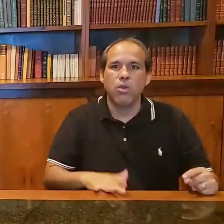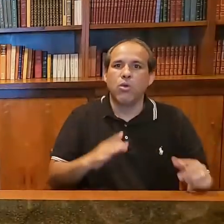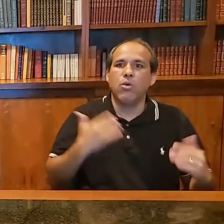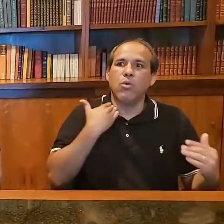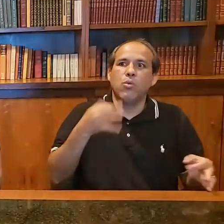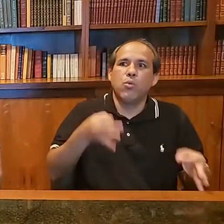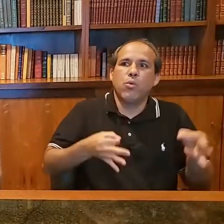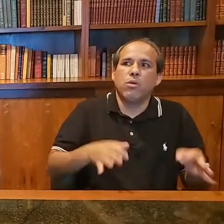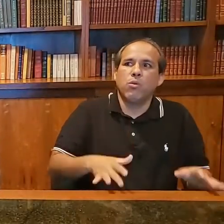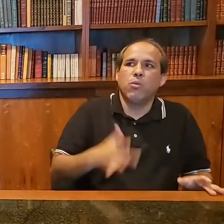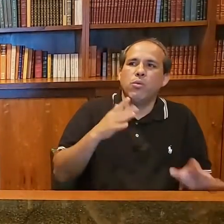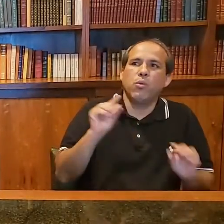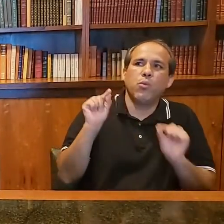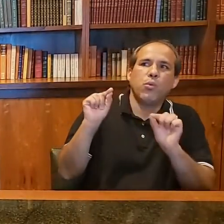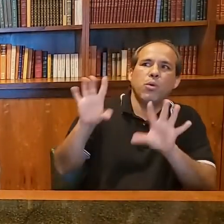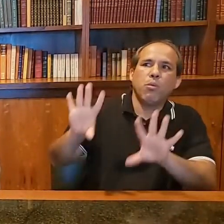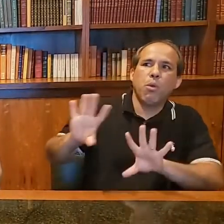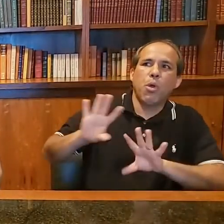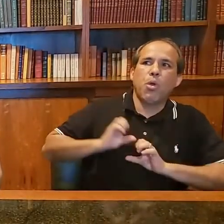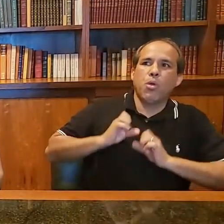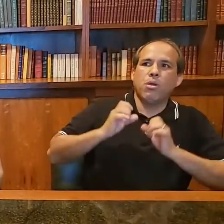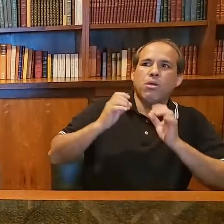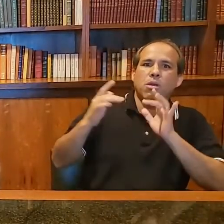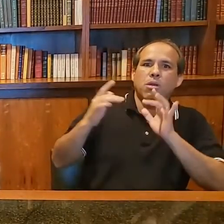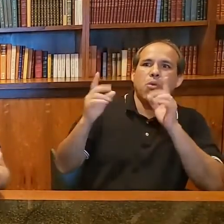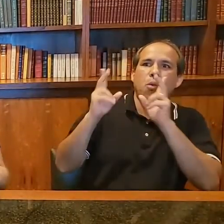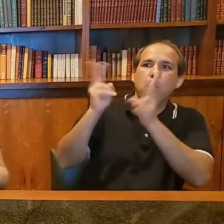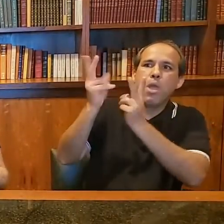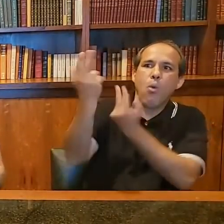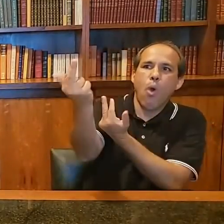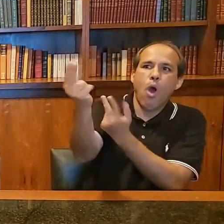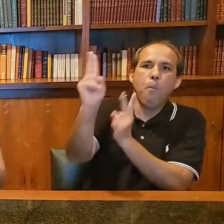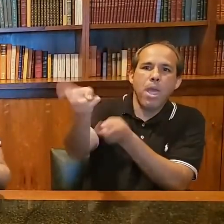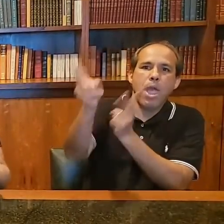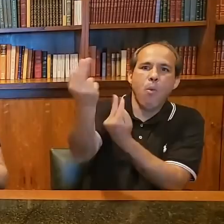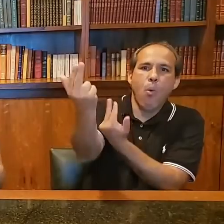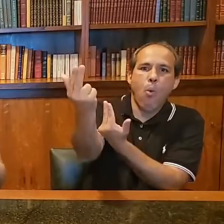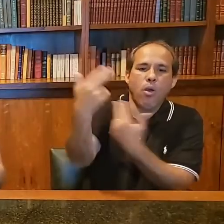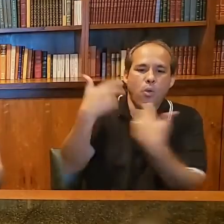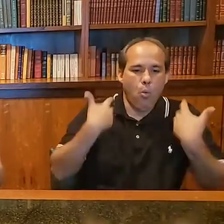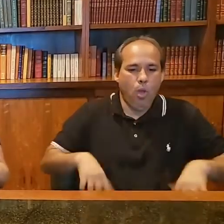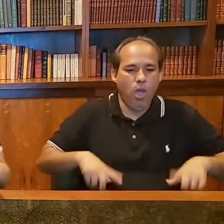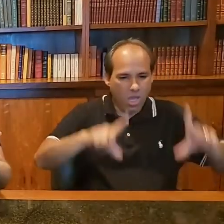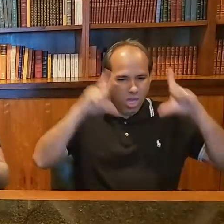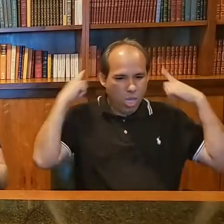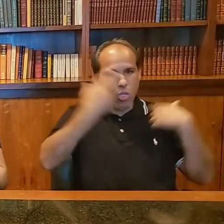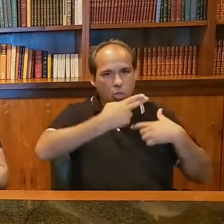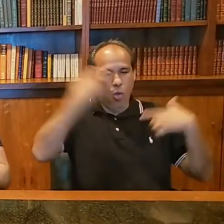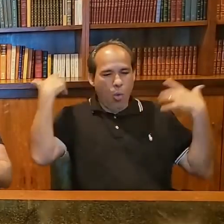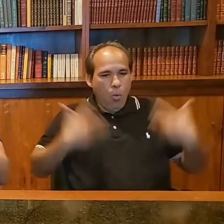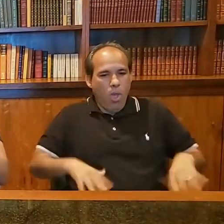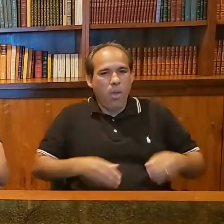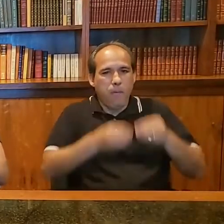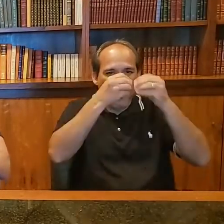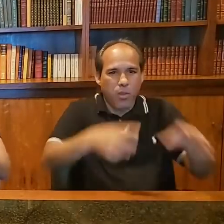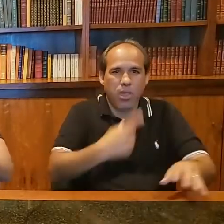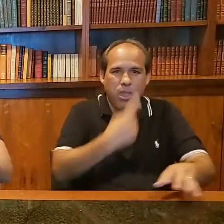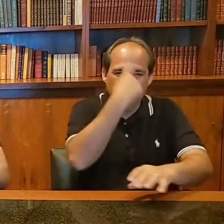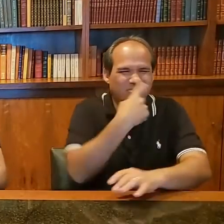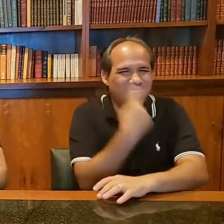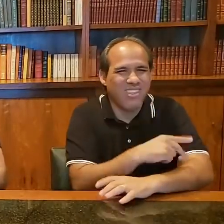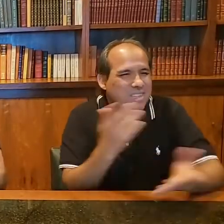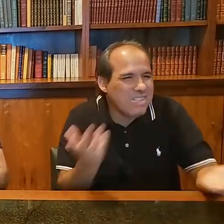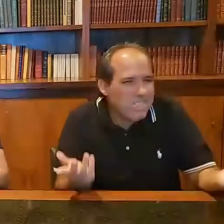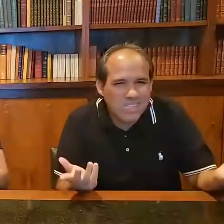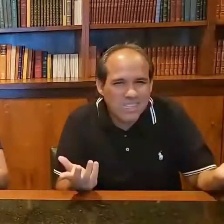forma tendenciosa, para ele não se queimar. Isso acontece. Tem muitos juízes, a maioria, que não dá bola para isso. Independente do que